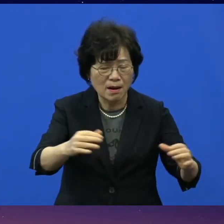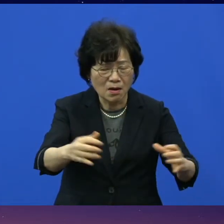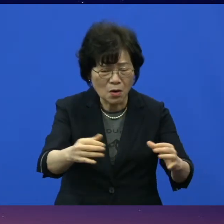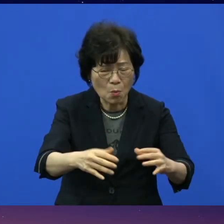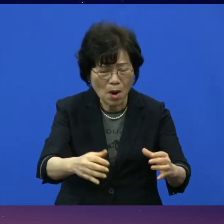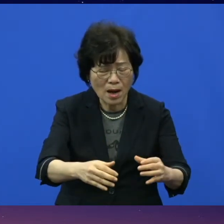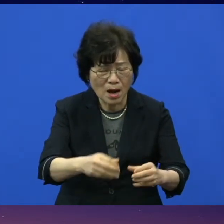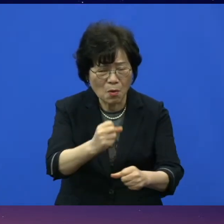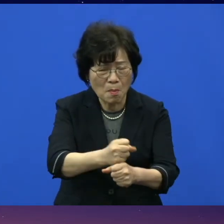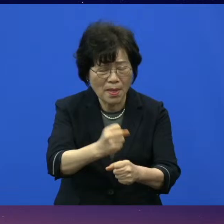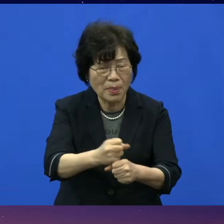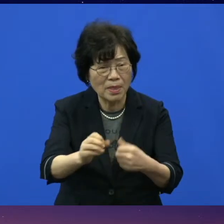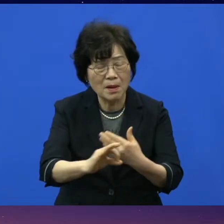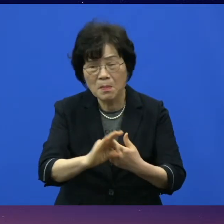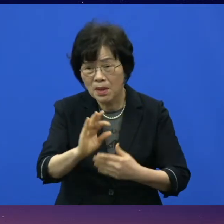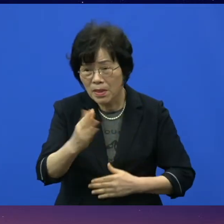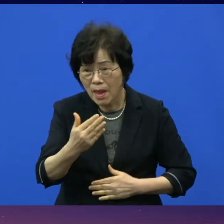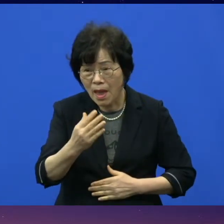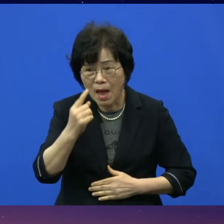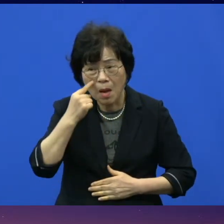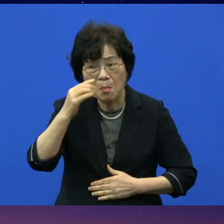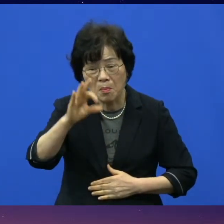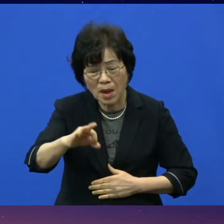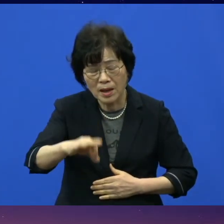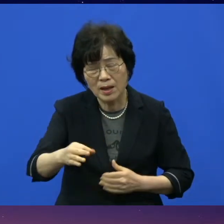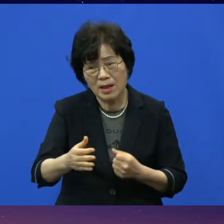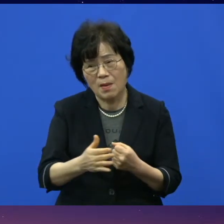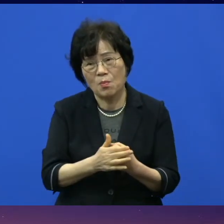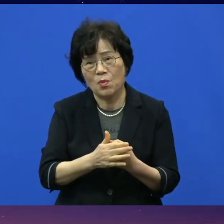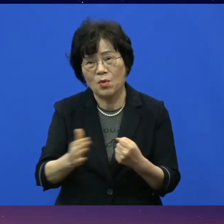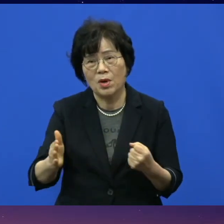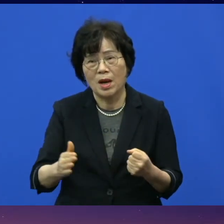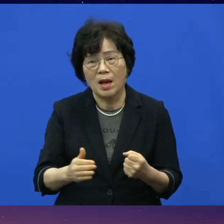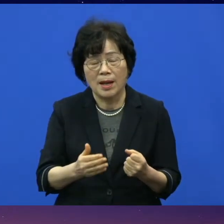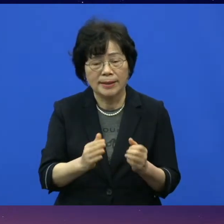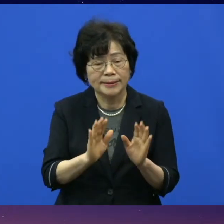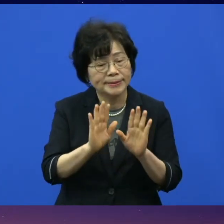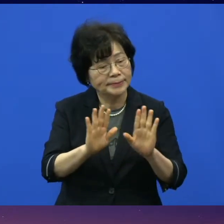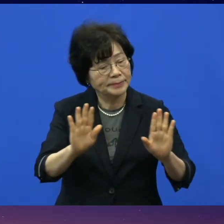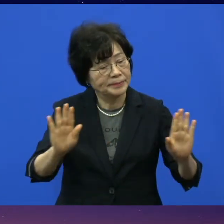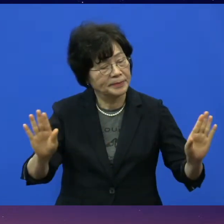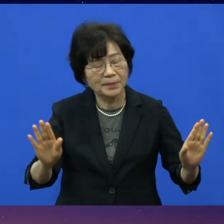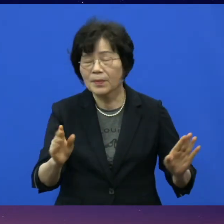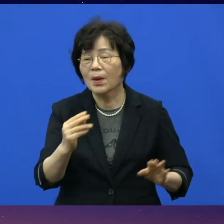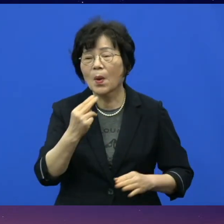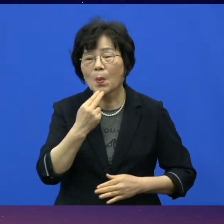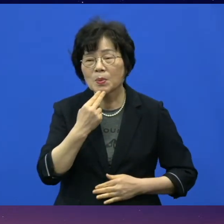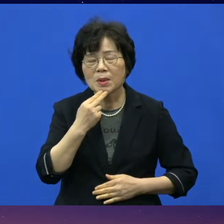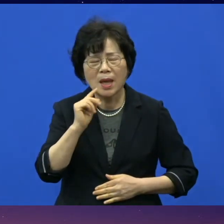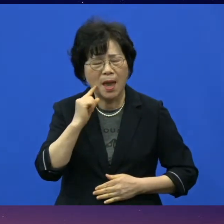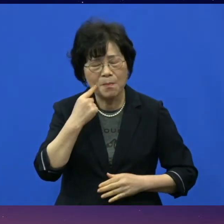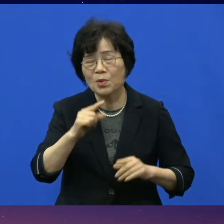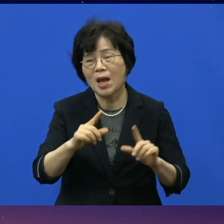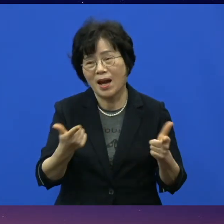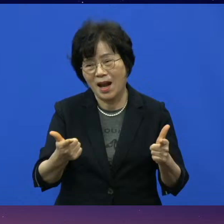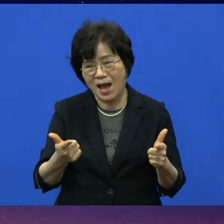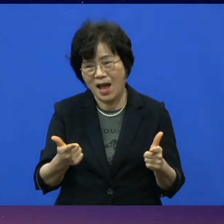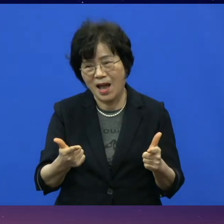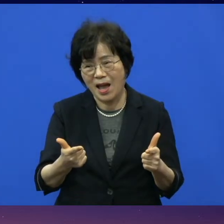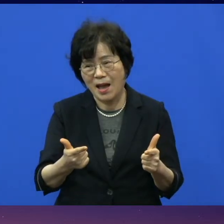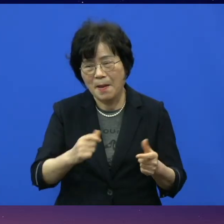되는 거예요. 보잘것이 없기 때문에 전시용이 아니에요. 전시용. 그러니까 막 쓰는 그릇이에요.